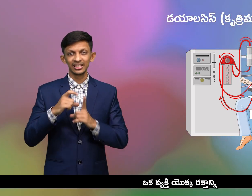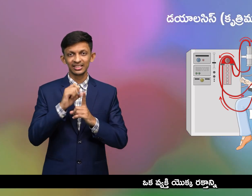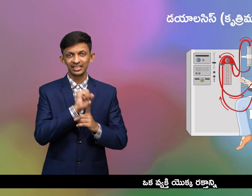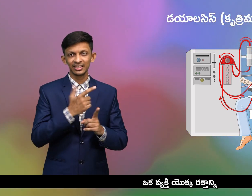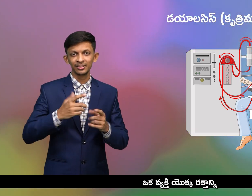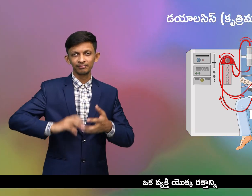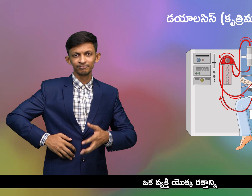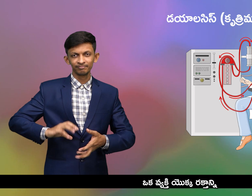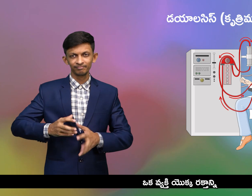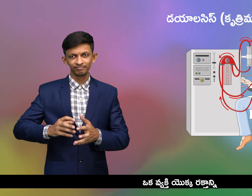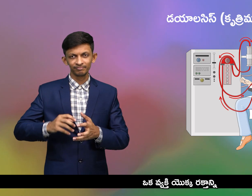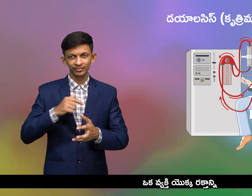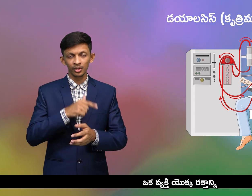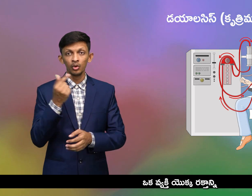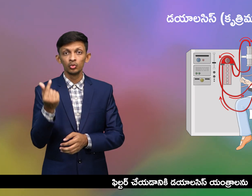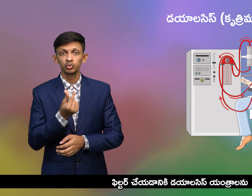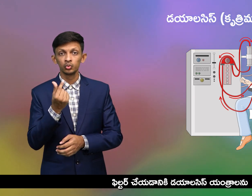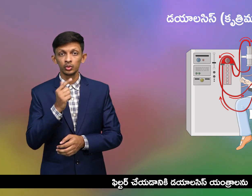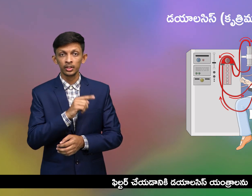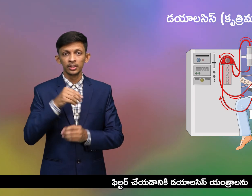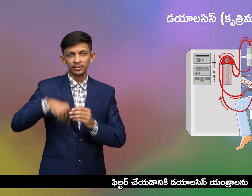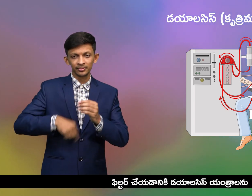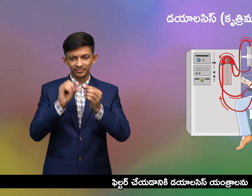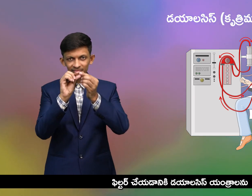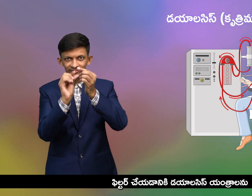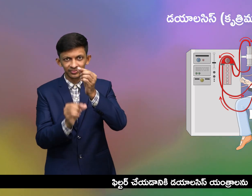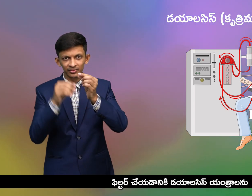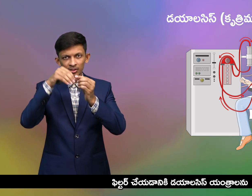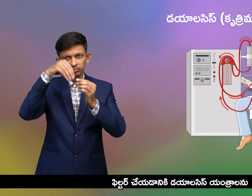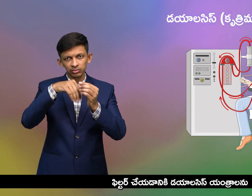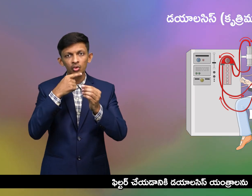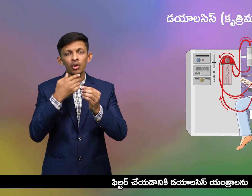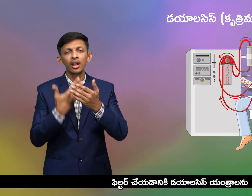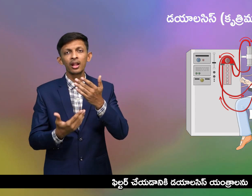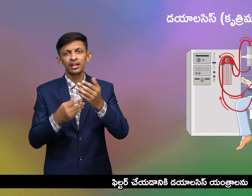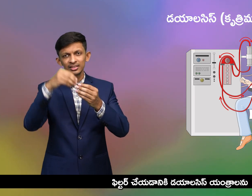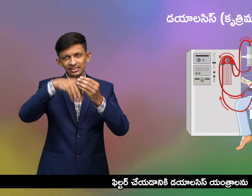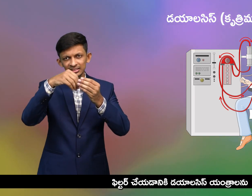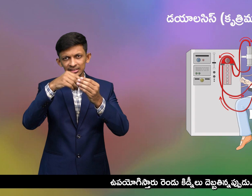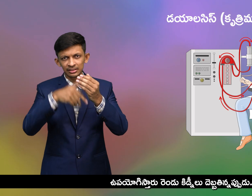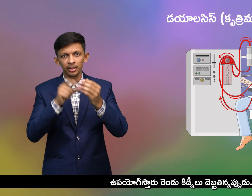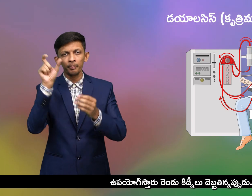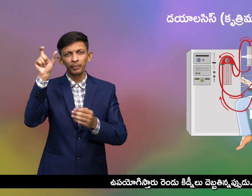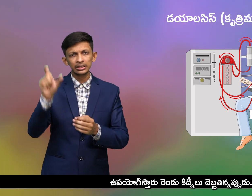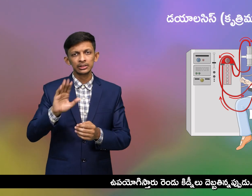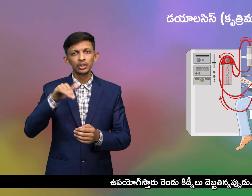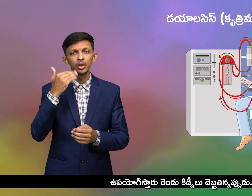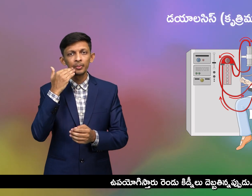ఒక వ్యక్తి యొక్క రక్తాన్ని ఫిల్టర్ చేయడానికి డయాలసిస్ యంత్రాలను ఉపయోగిస్తారు. 2